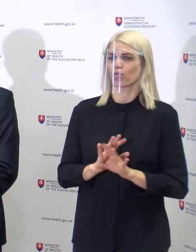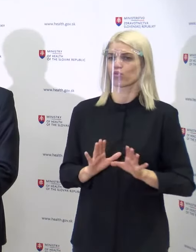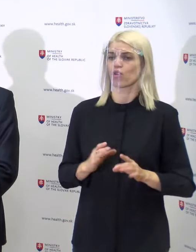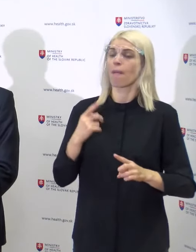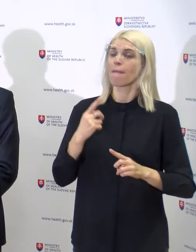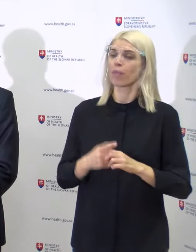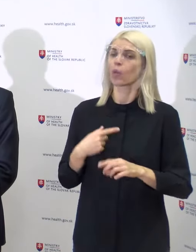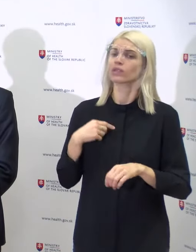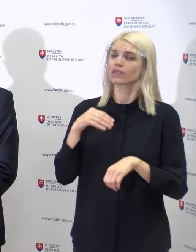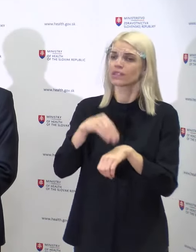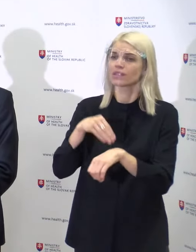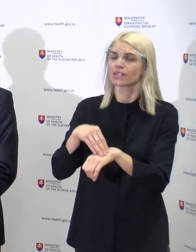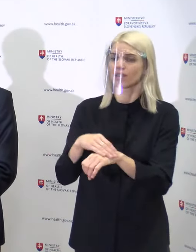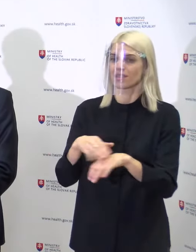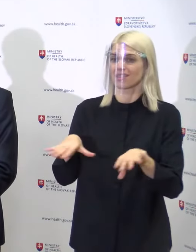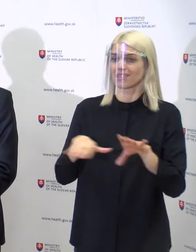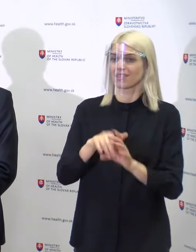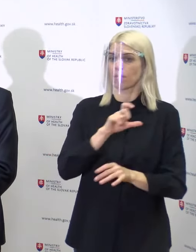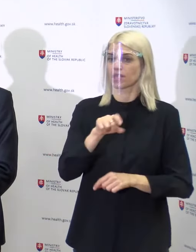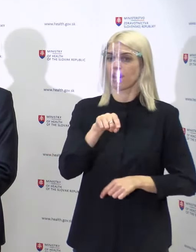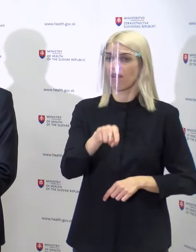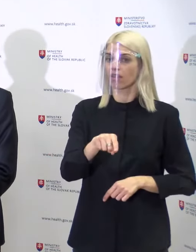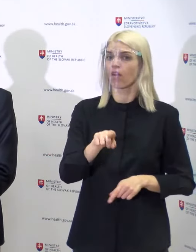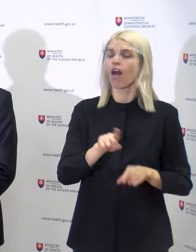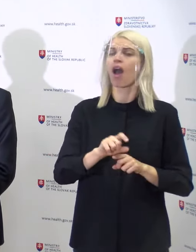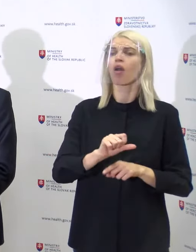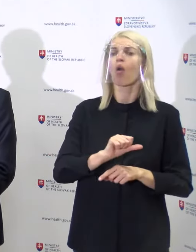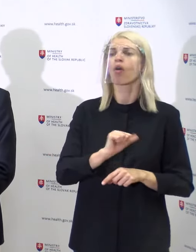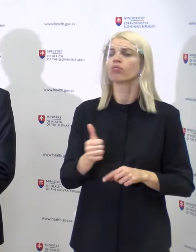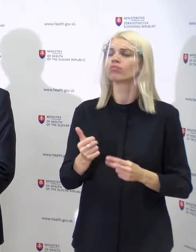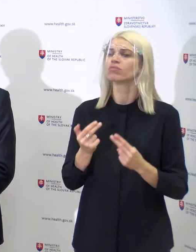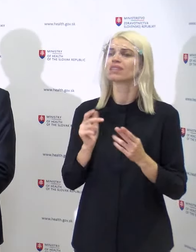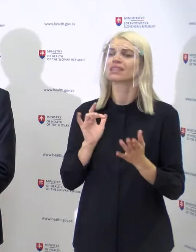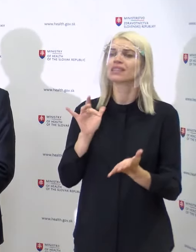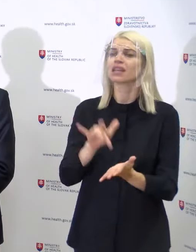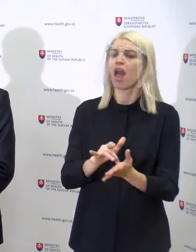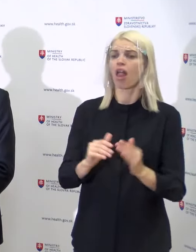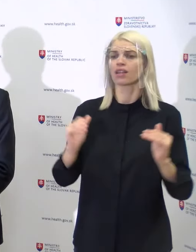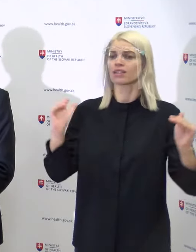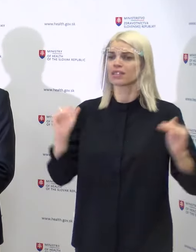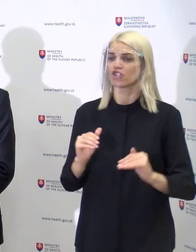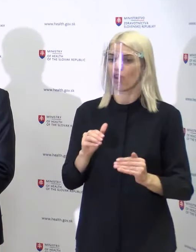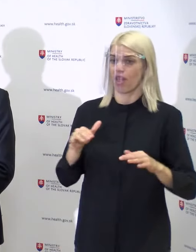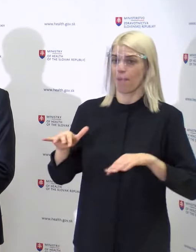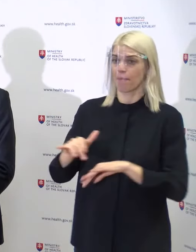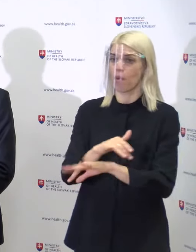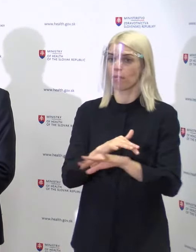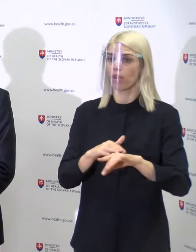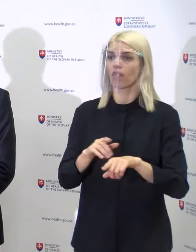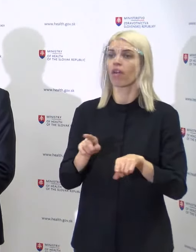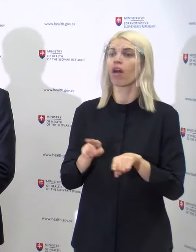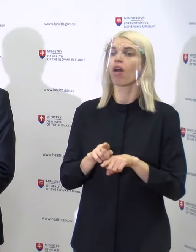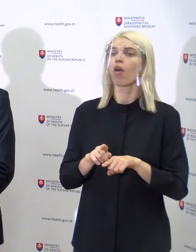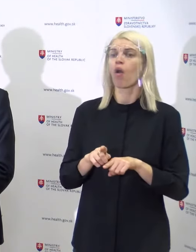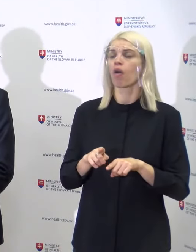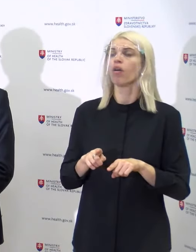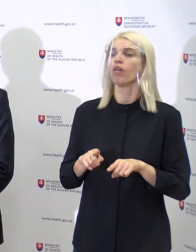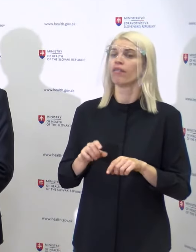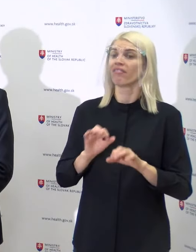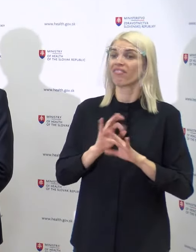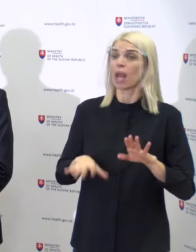aj na zamestnávateľov, aby s primárnym cieľom zníženia mobility nechali maximálny možný počet ľudí